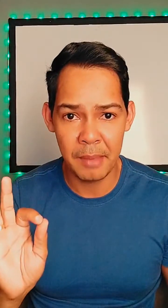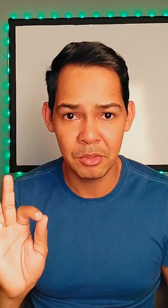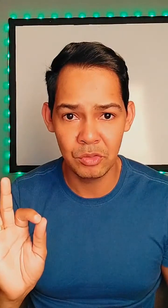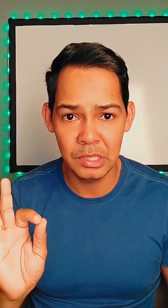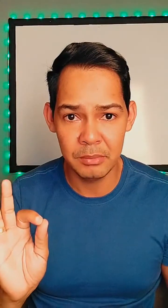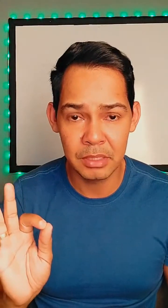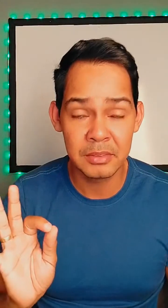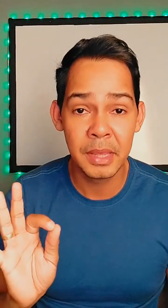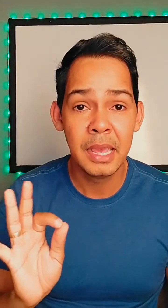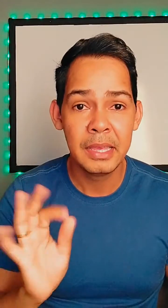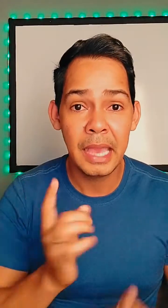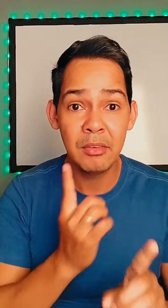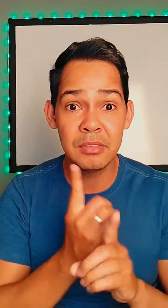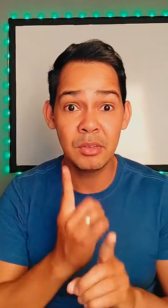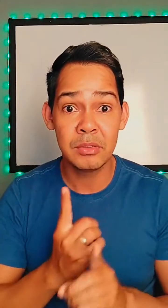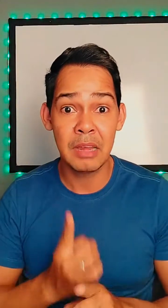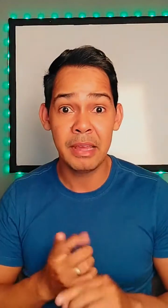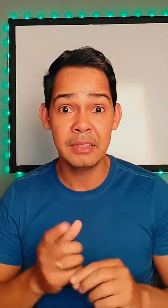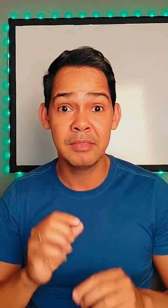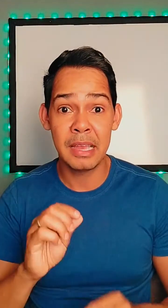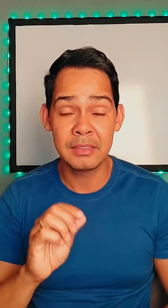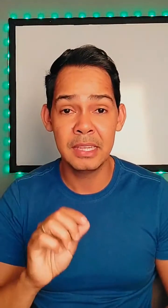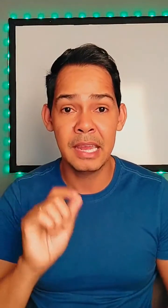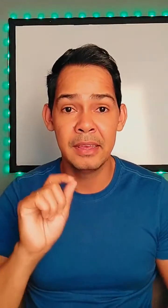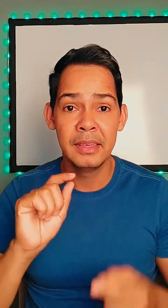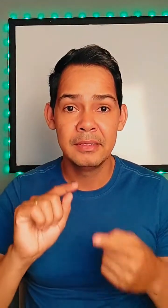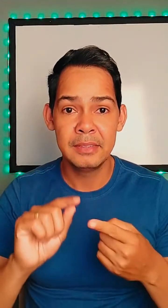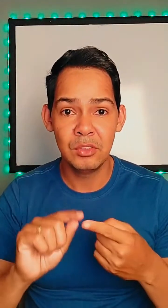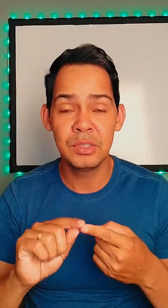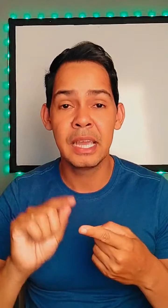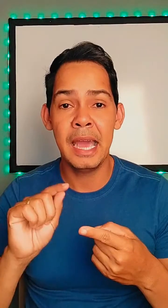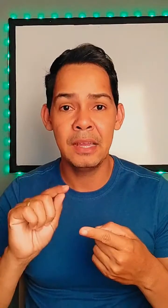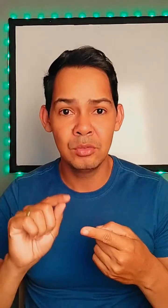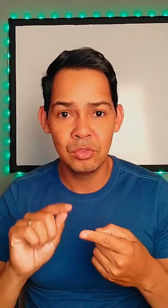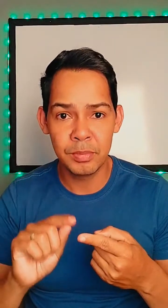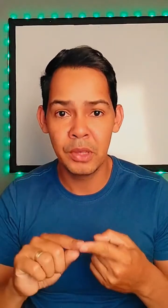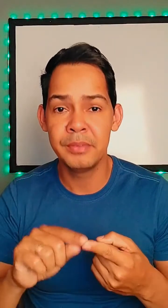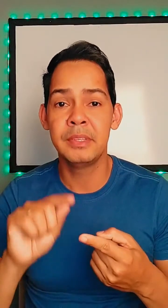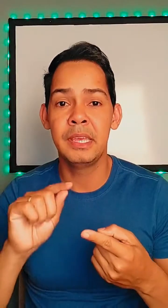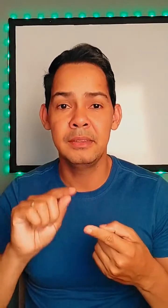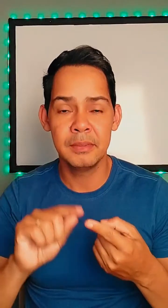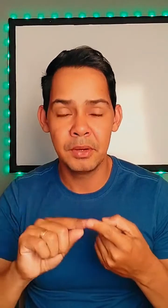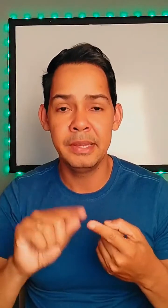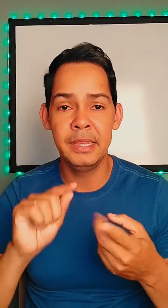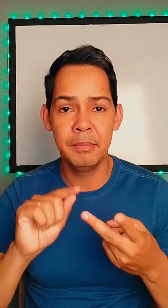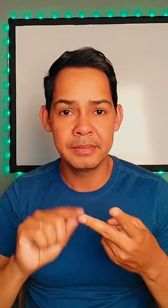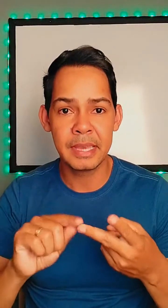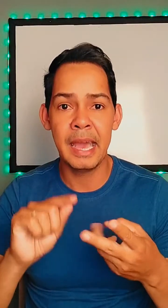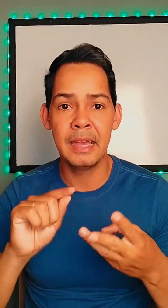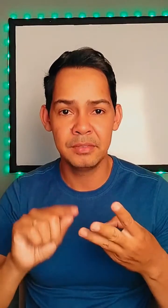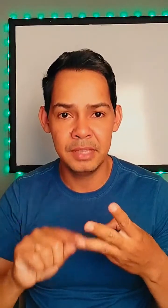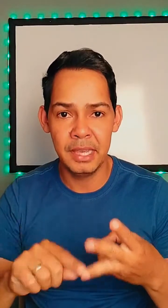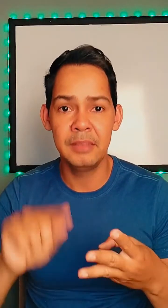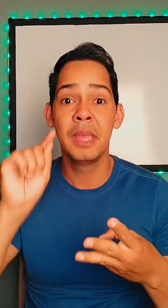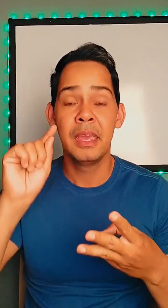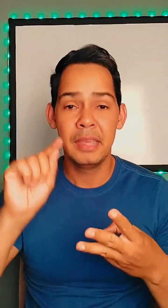de Libras. E aí você vai encontrar várias vagas que tem lá. Certificado de Proeficiência, ProLibras, CAS, FIEM, e aí